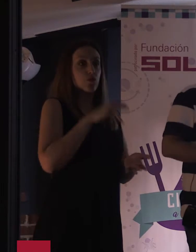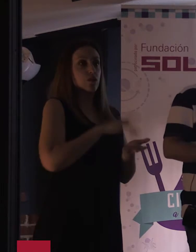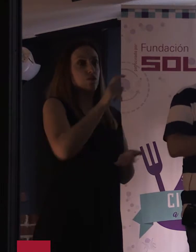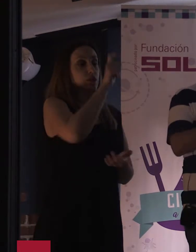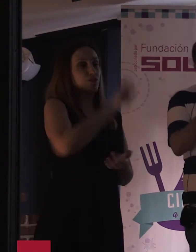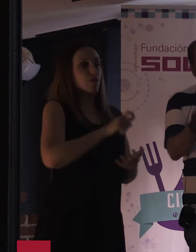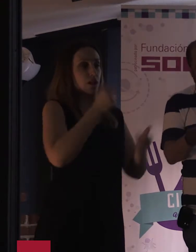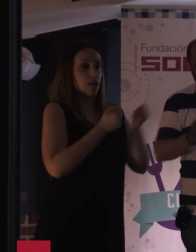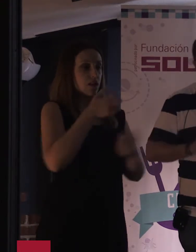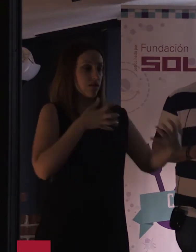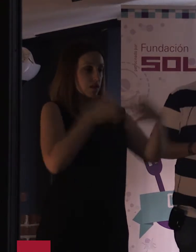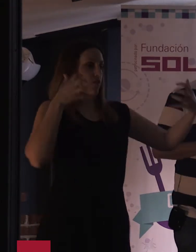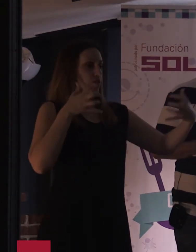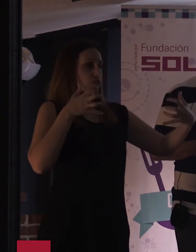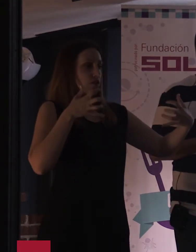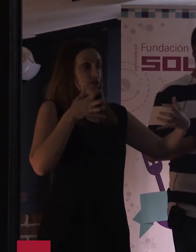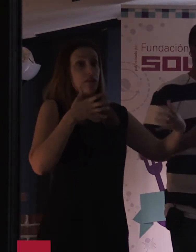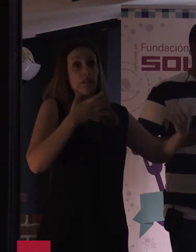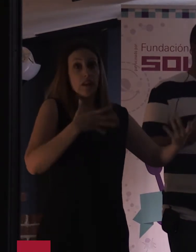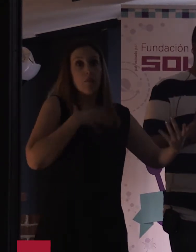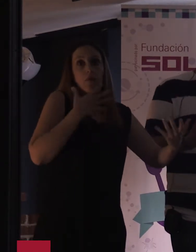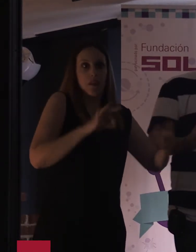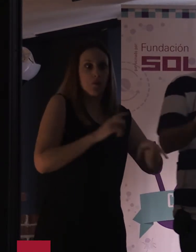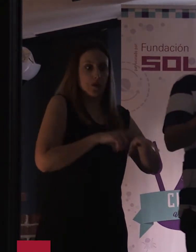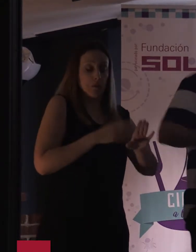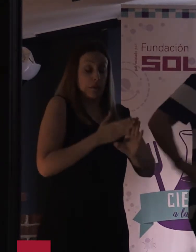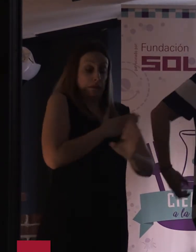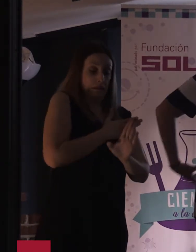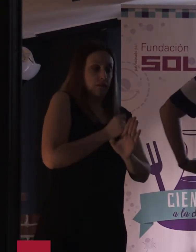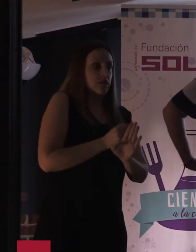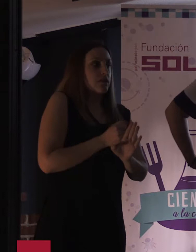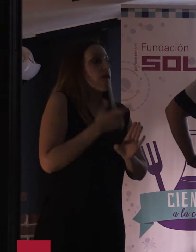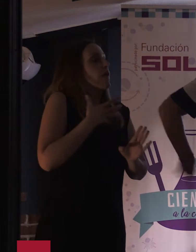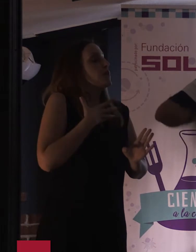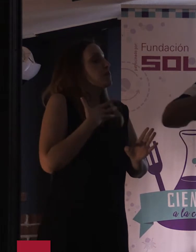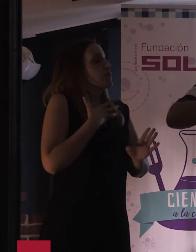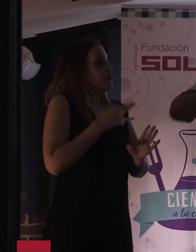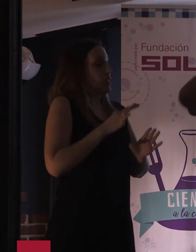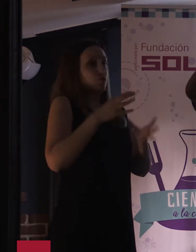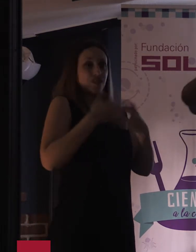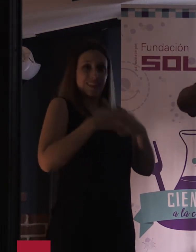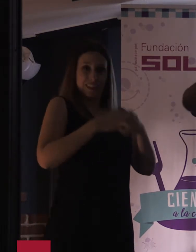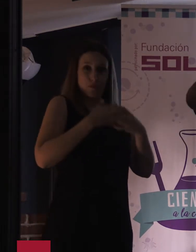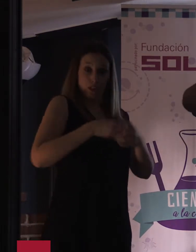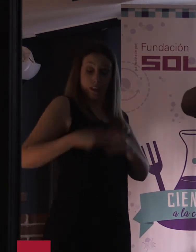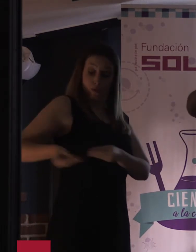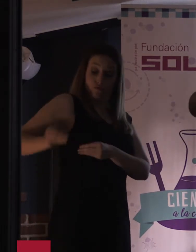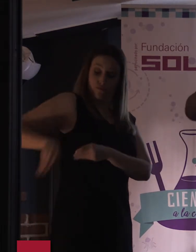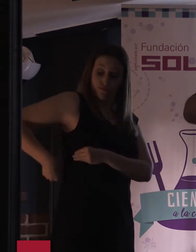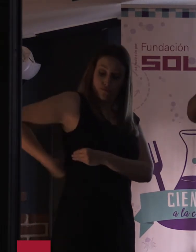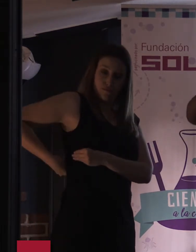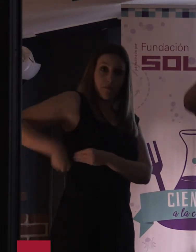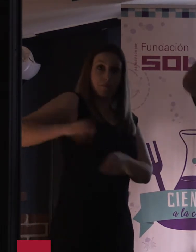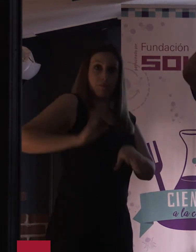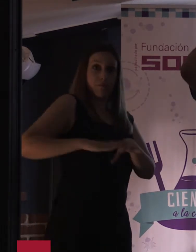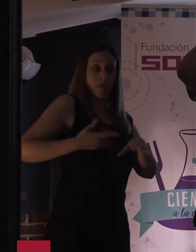de tráfico que se pilla suficientemente a tiempo, le podamos implantar un dispositivo que reconecte las